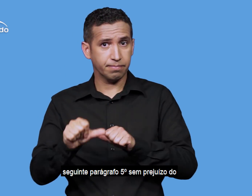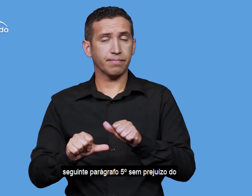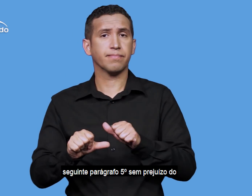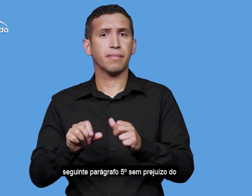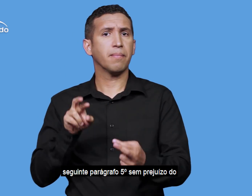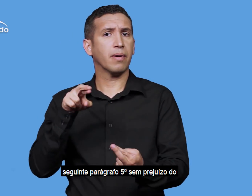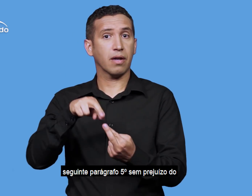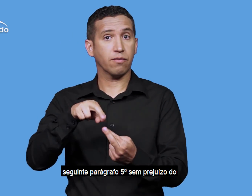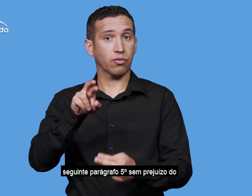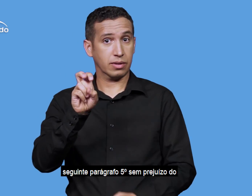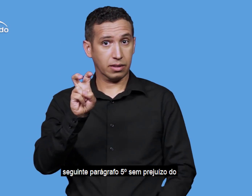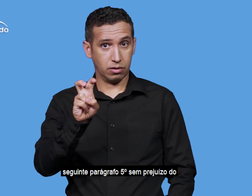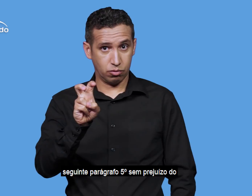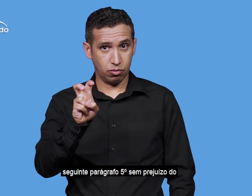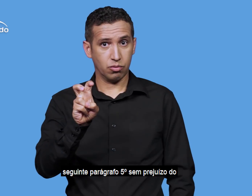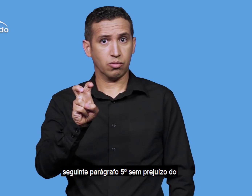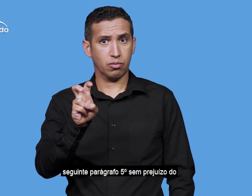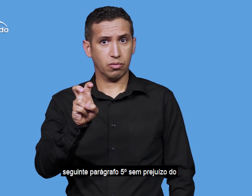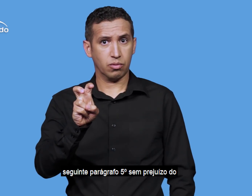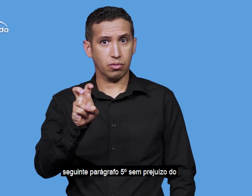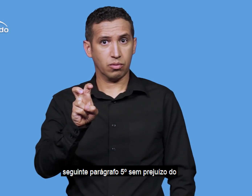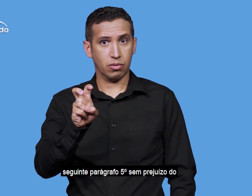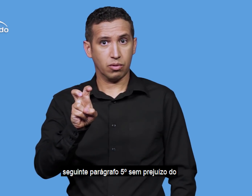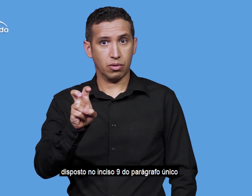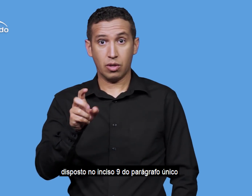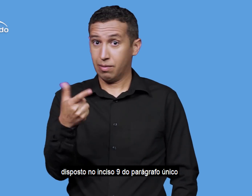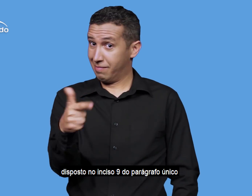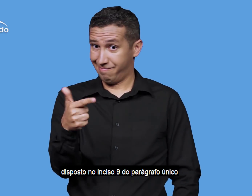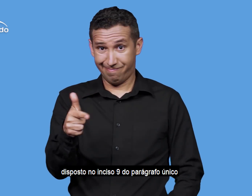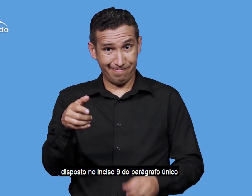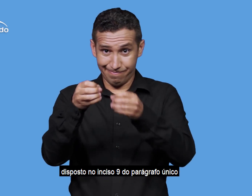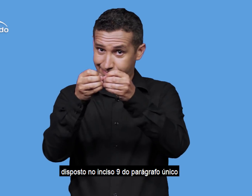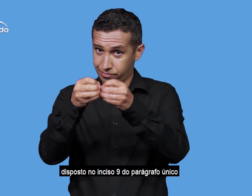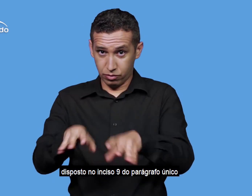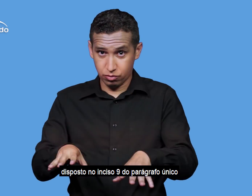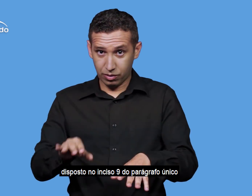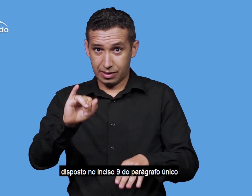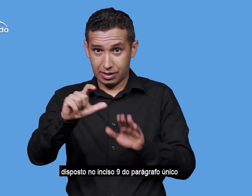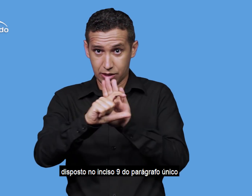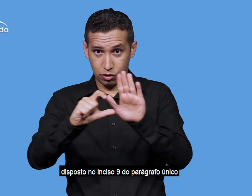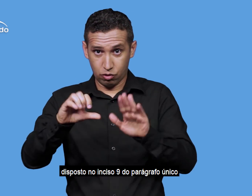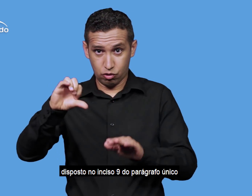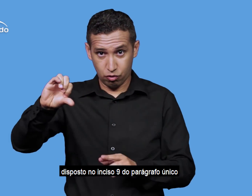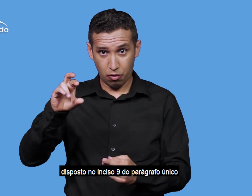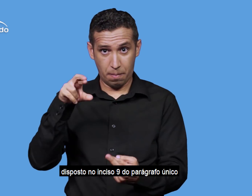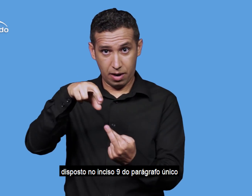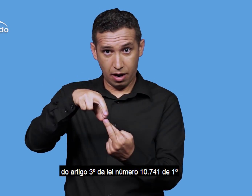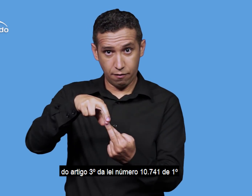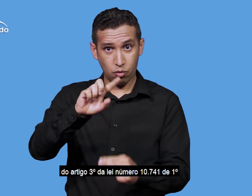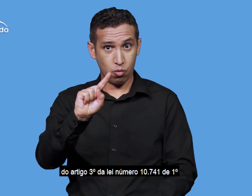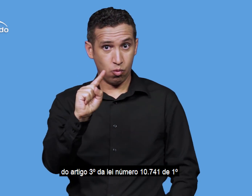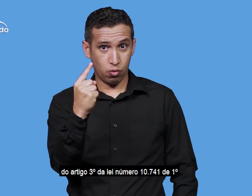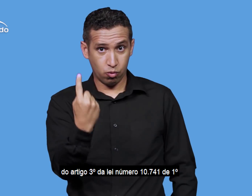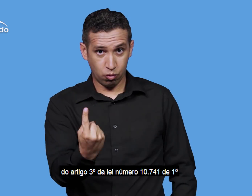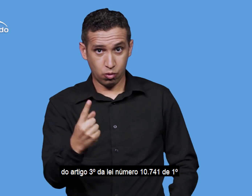5º sem prejuízo do disposto no inciso 9 do parágrafo único do artigo